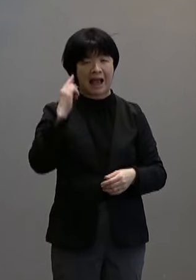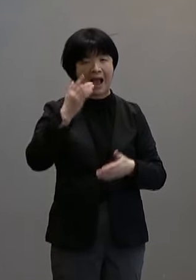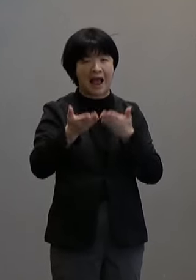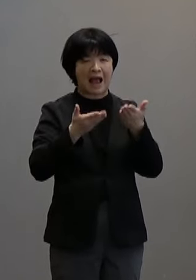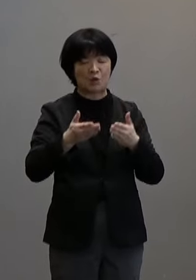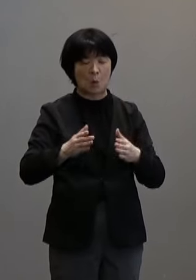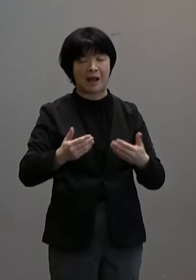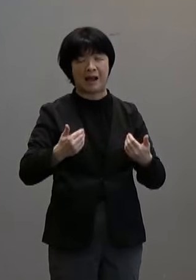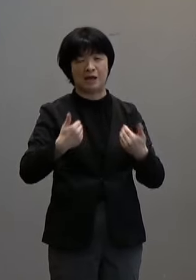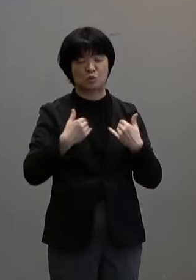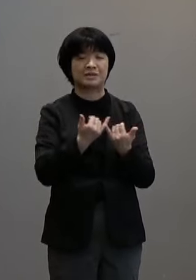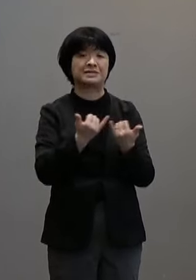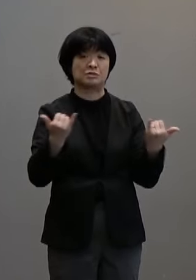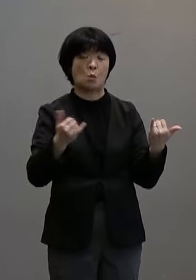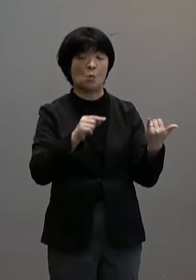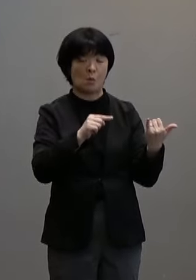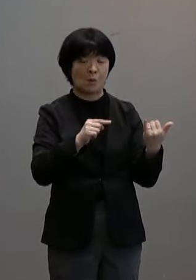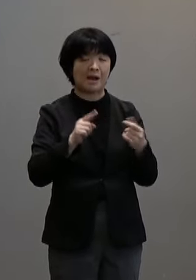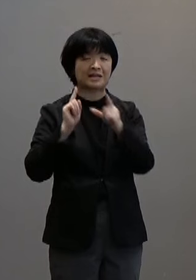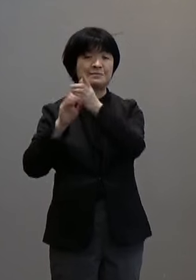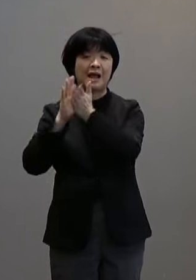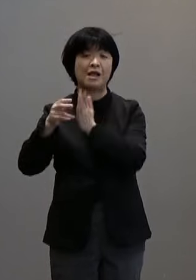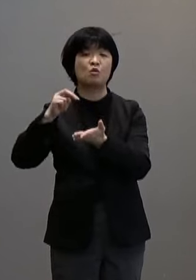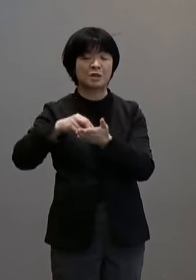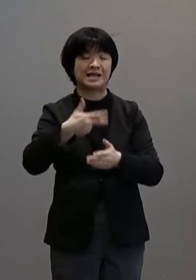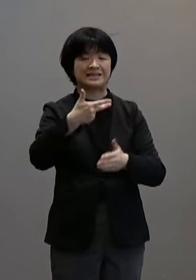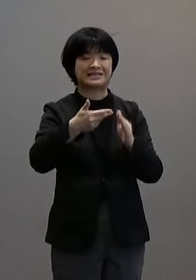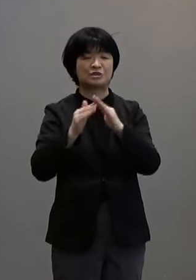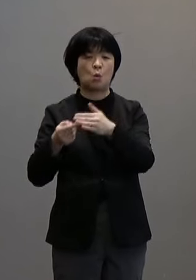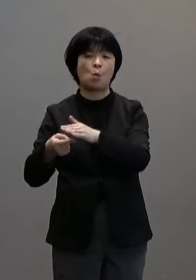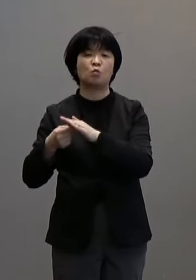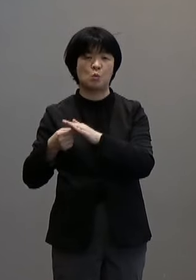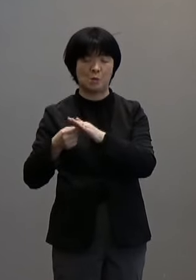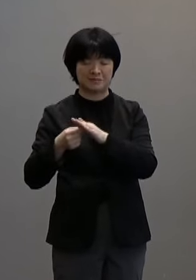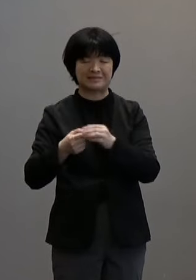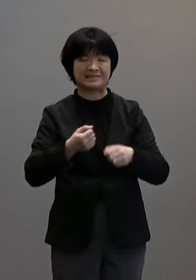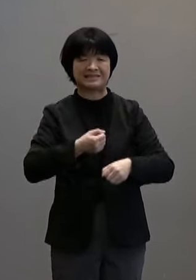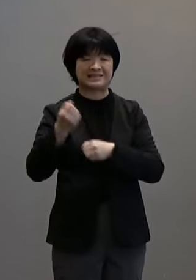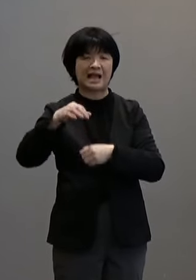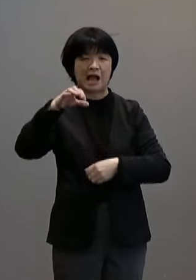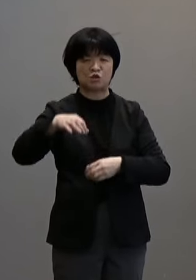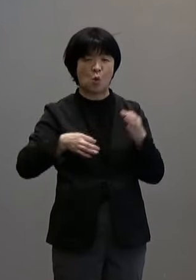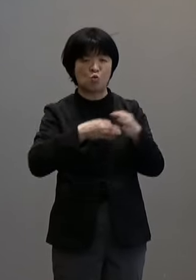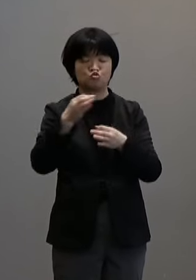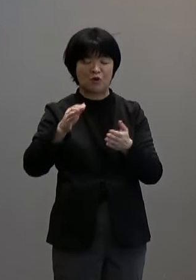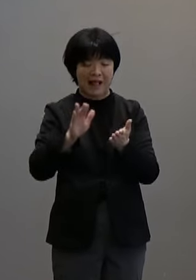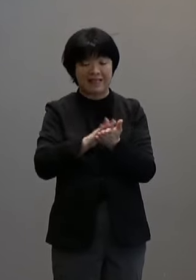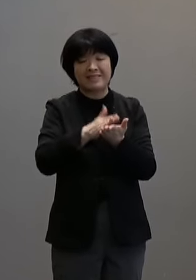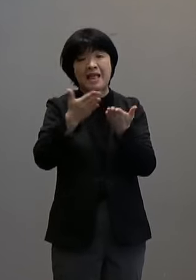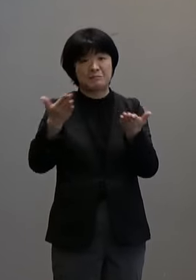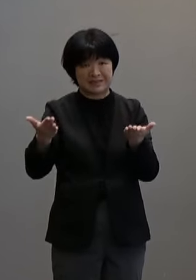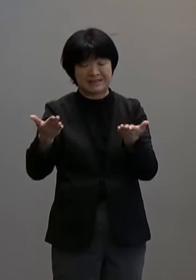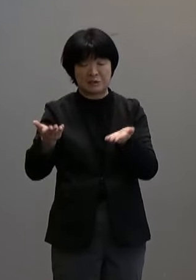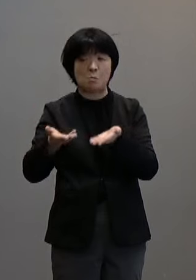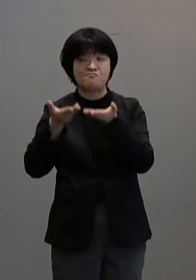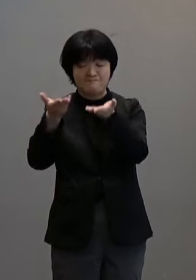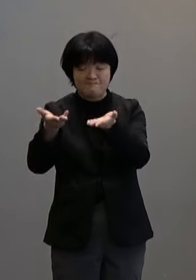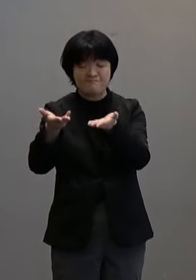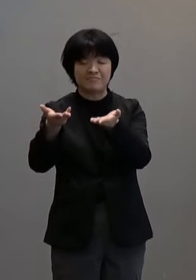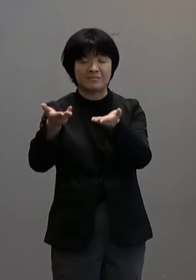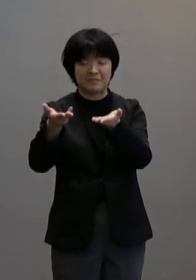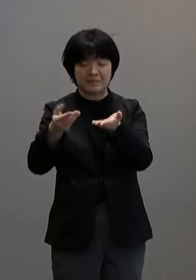方についてはですね、県としては市町村に対してこの避難所運営の手引き、この部分でですね、こうそうした方々の具体例によ